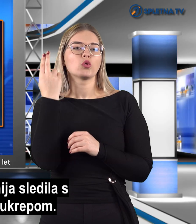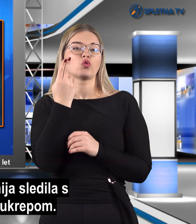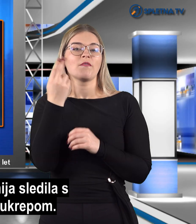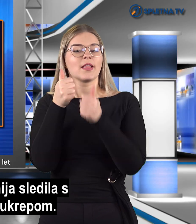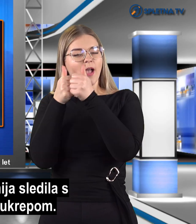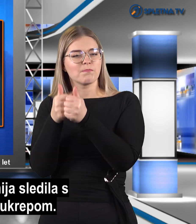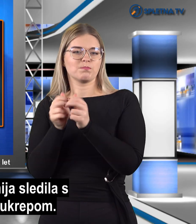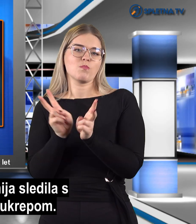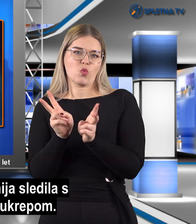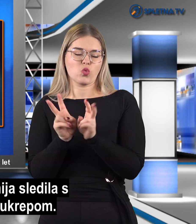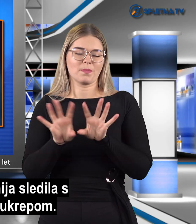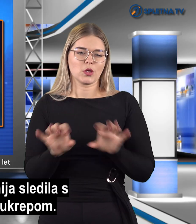ukrepom.